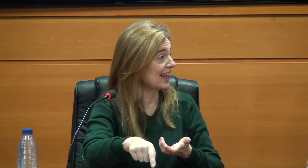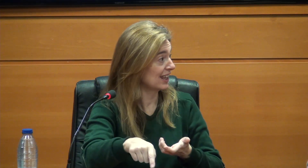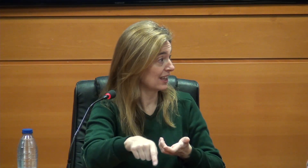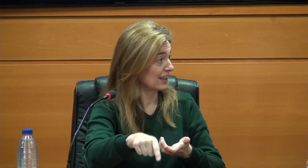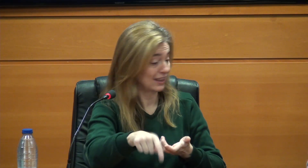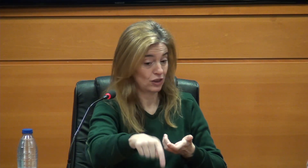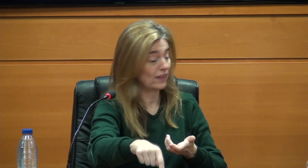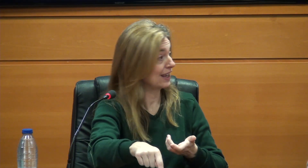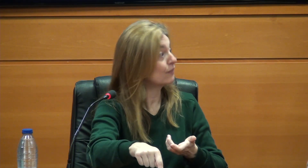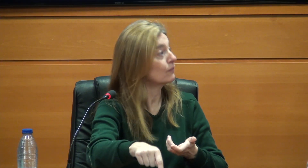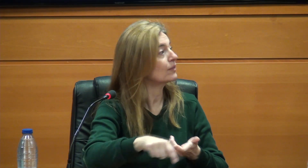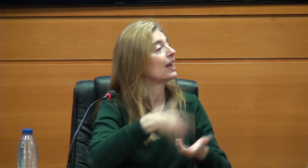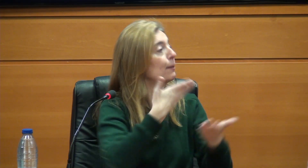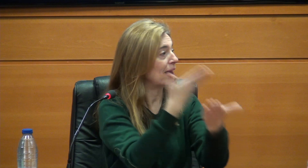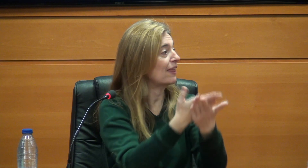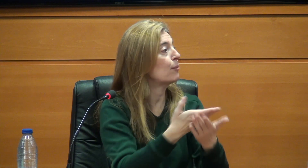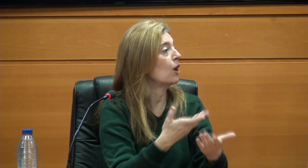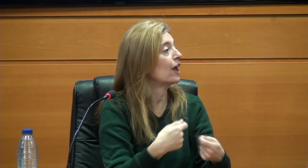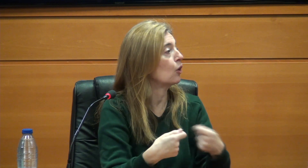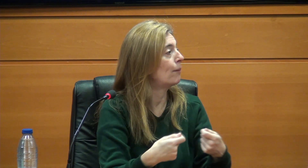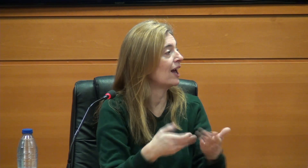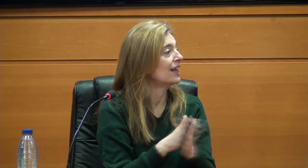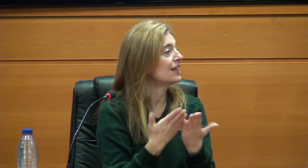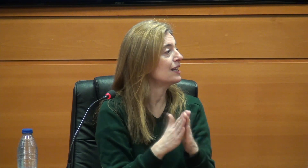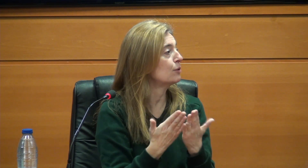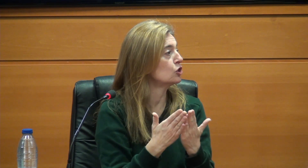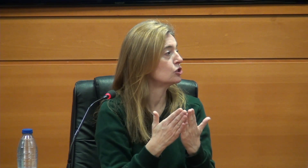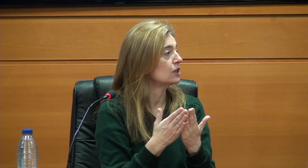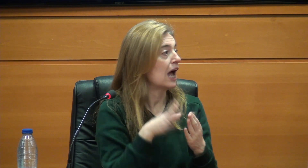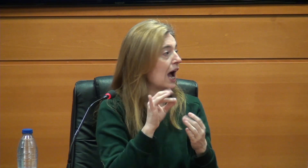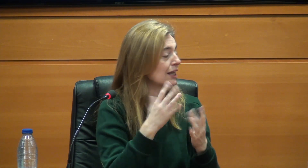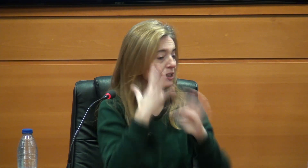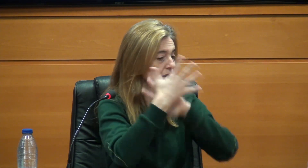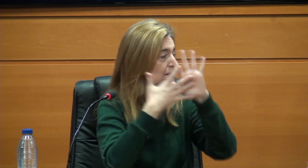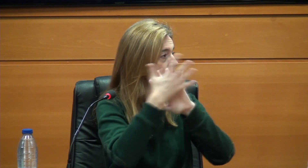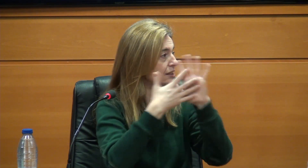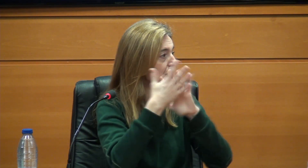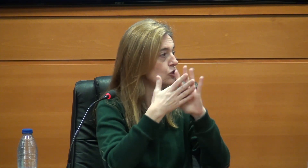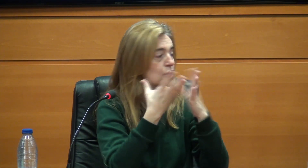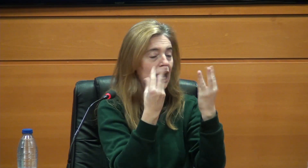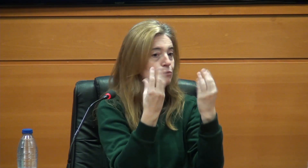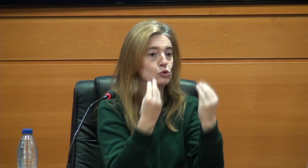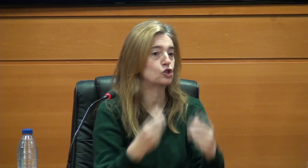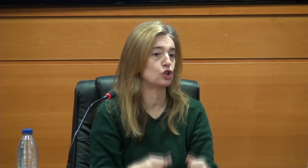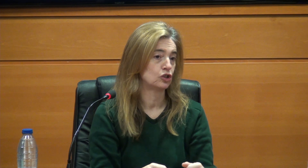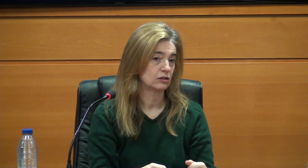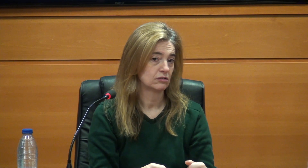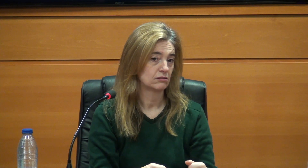Vale la fundación CNC tiene libros que se pueden comprar hay muchos signos